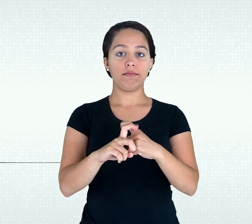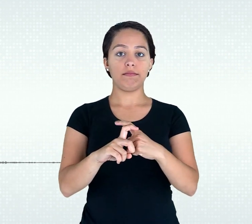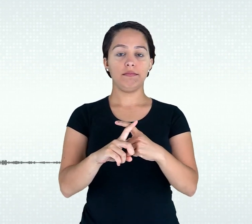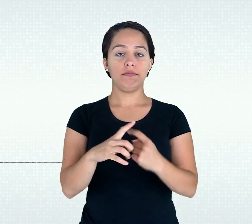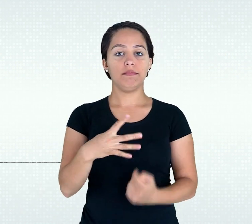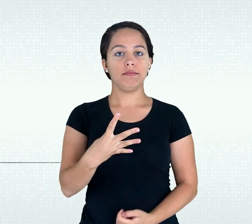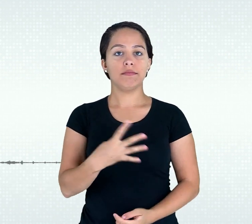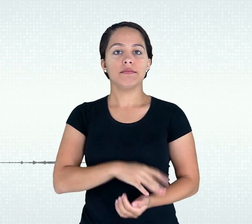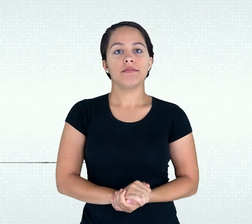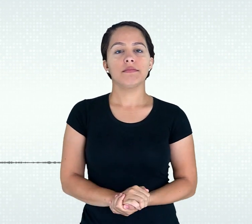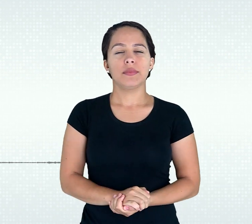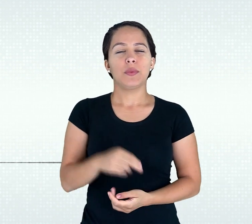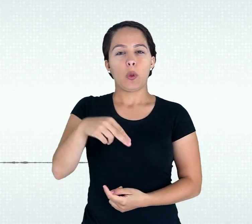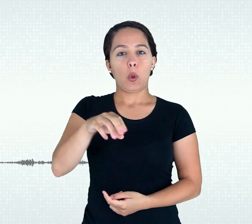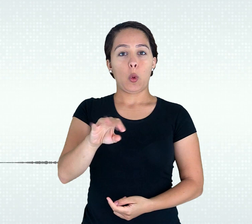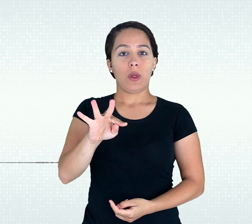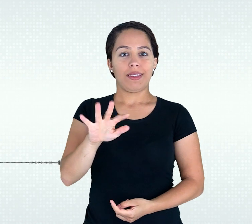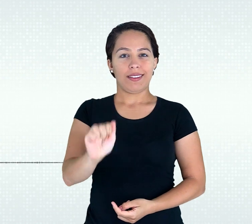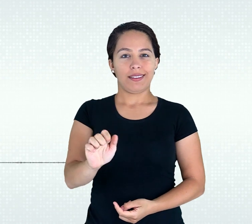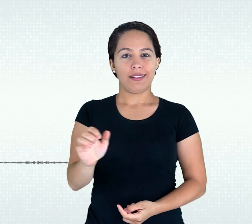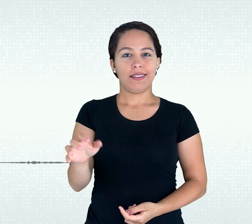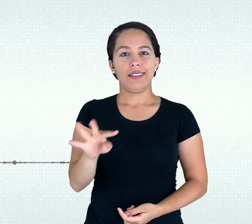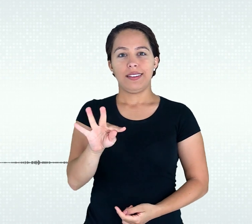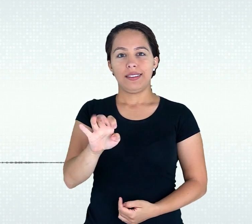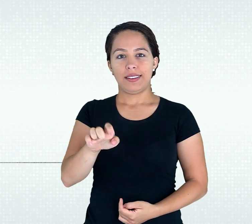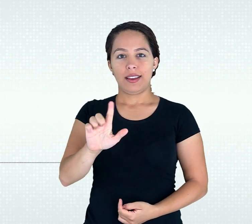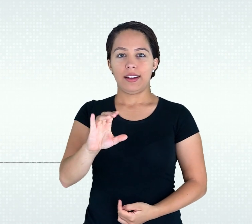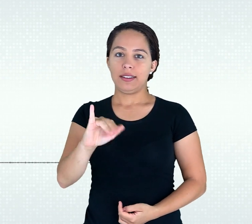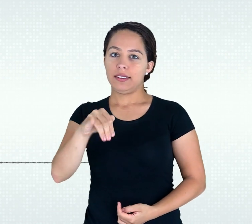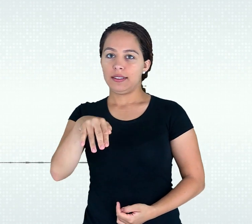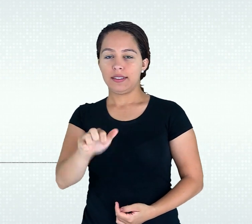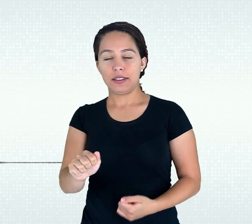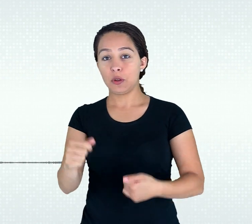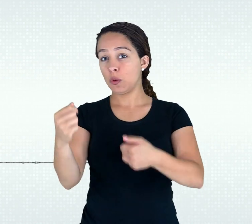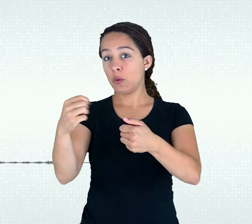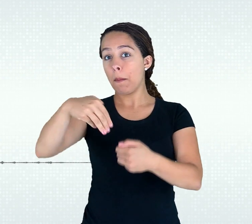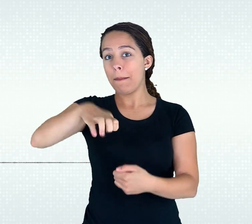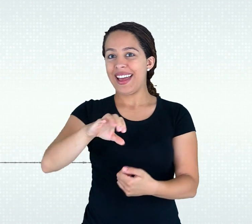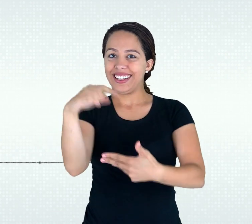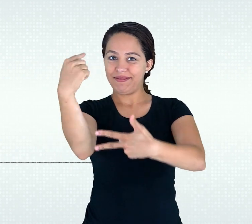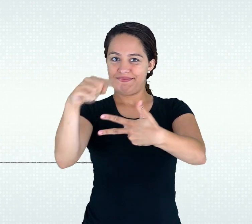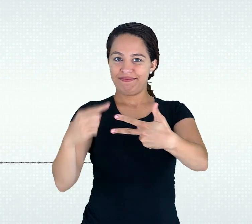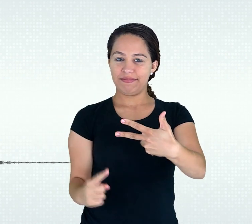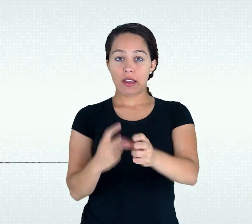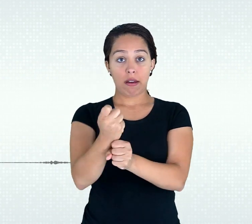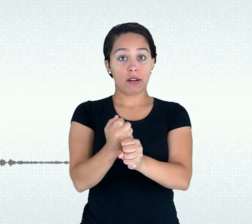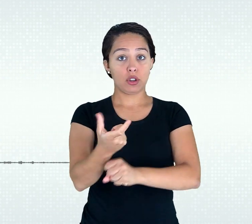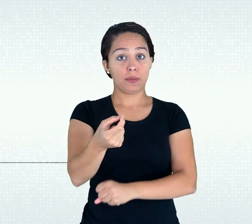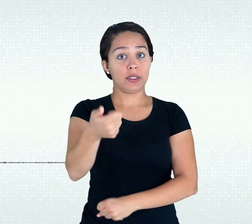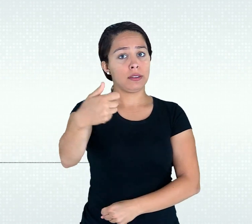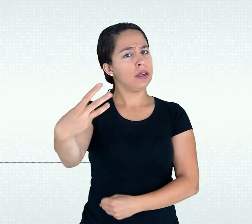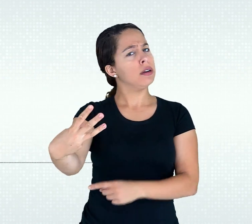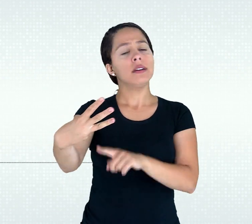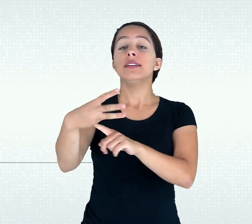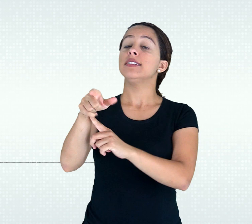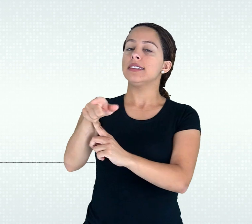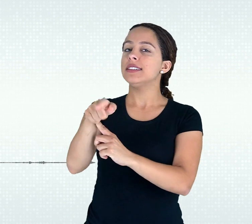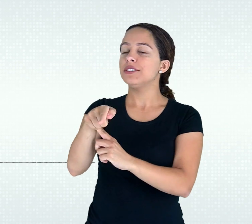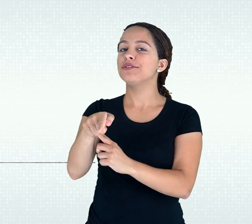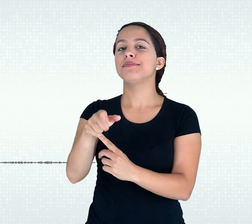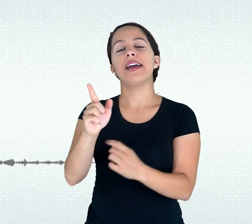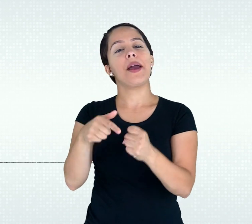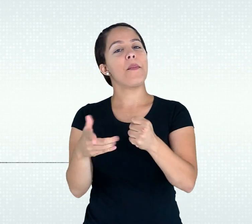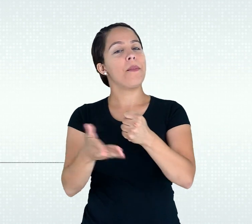a nota técnica do mec de 2013 foi base para as afirmações aqui realizadas